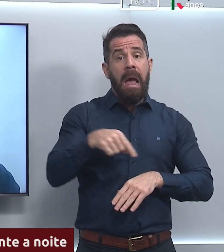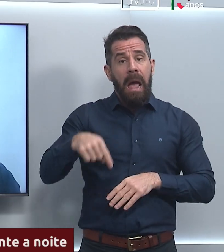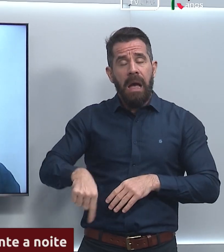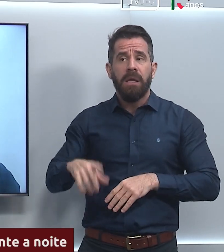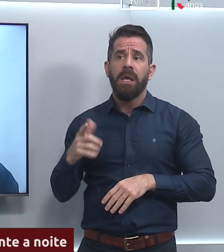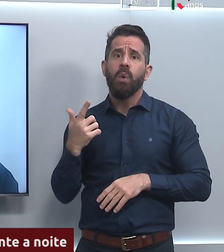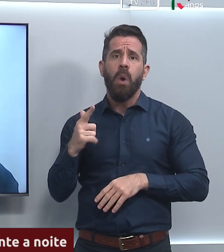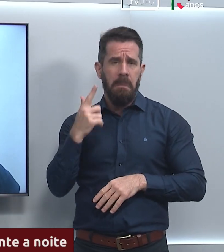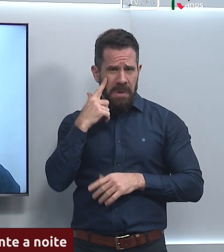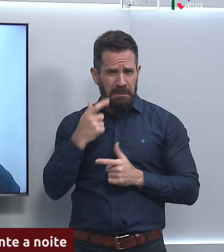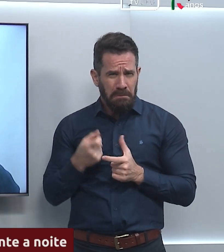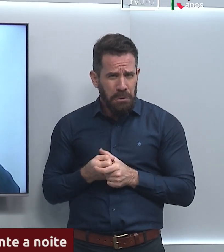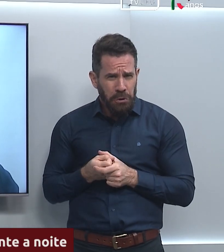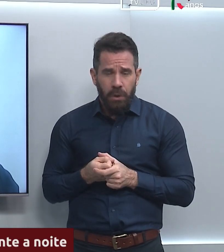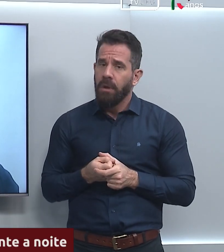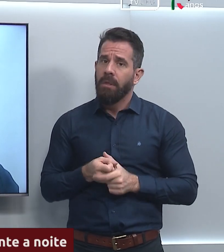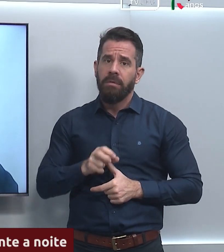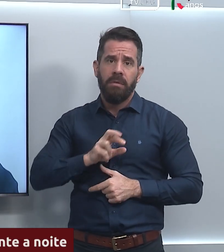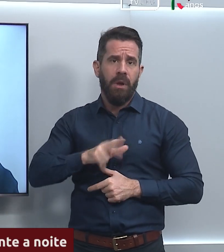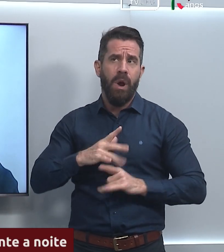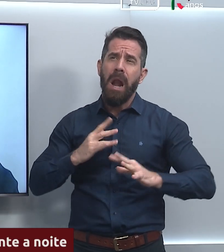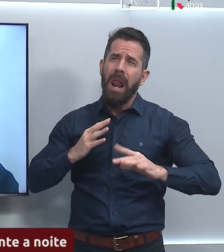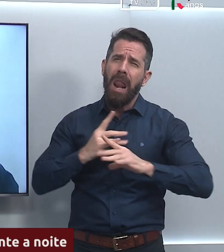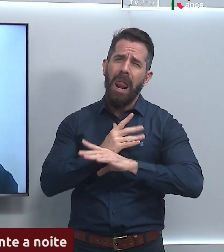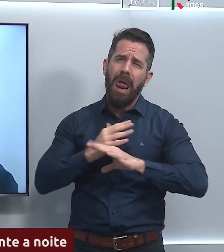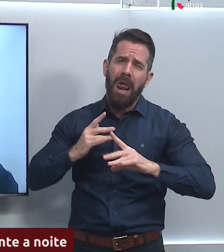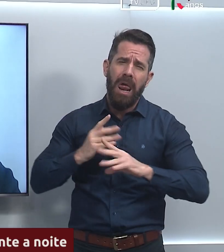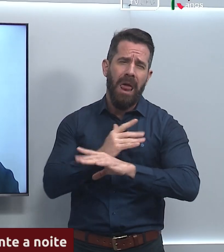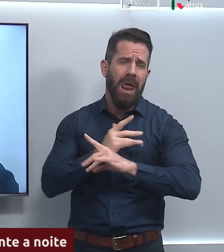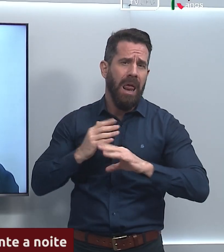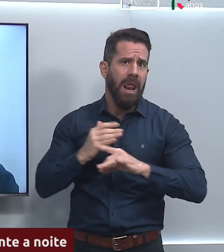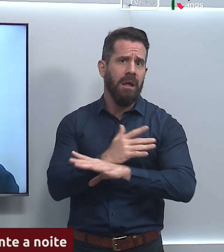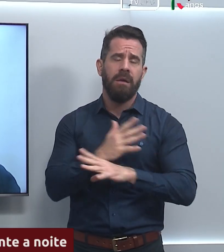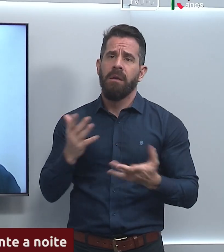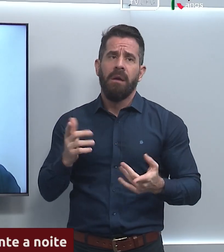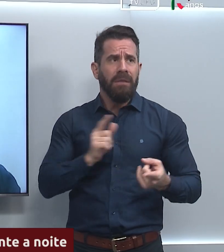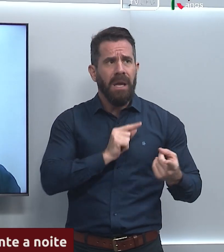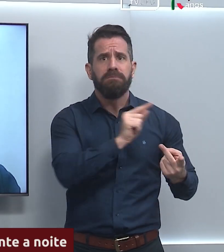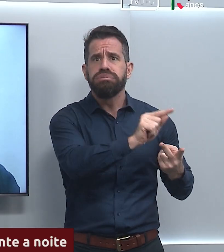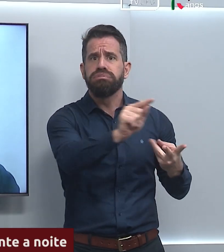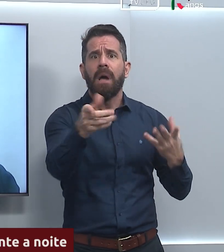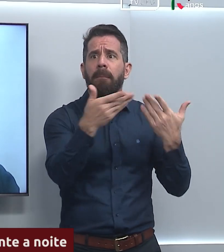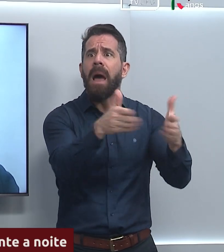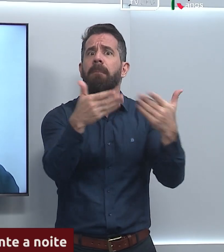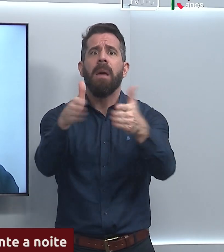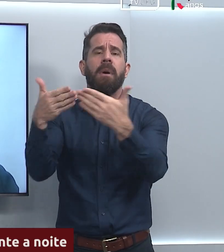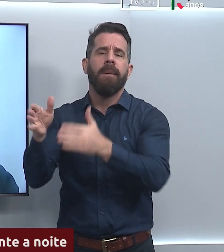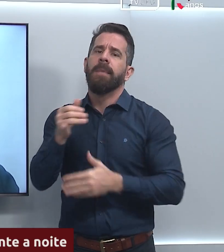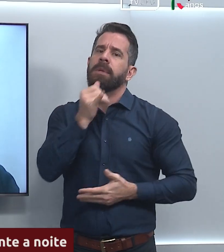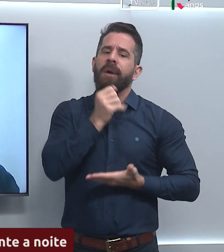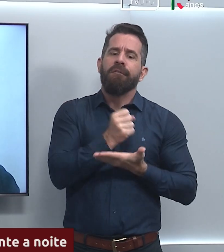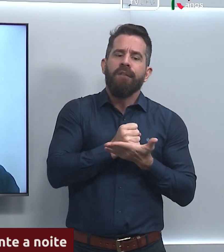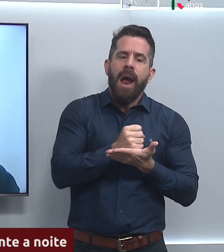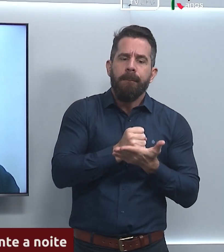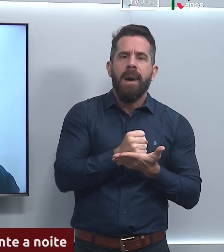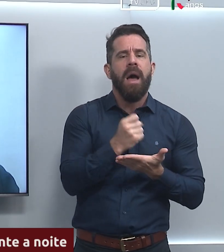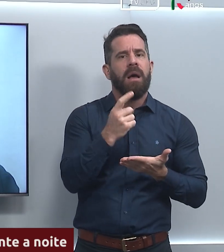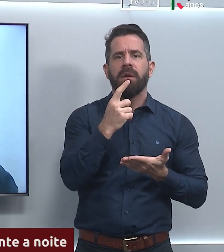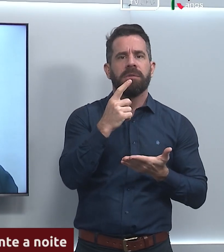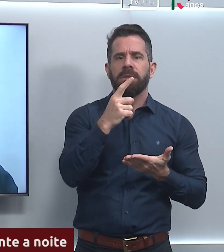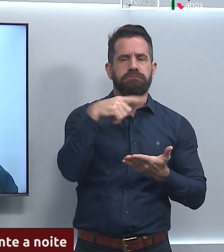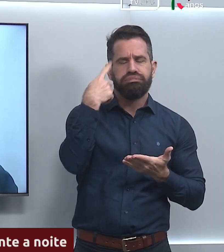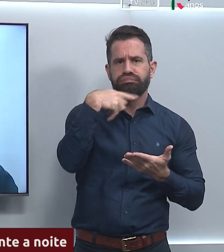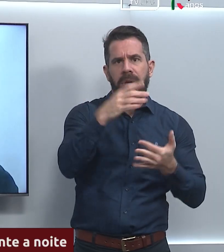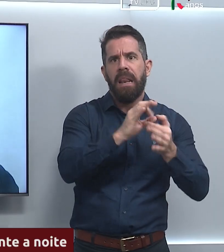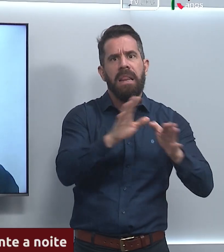metropolitana. Então, você tem um funcionamento 24 horas por dia. Você precisa de farmácia 24 horas por dia, você precisa de posto